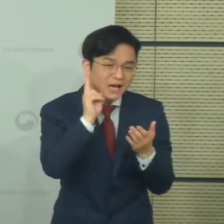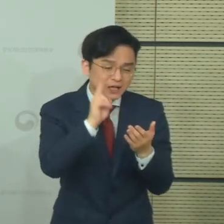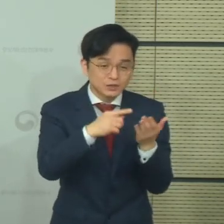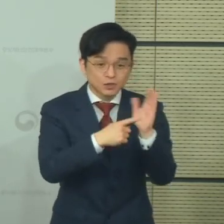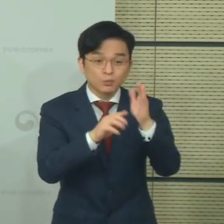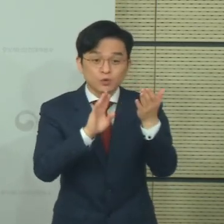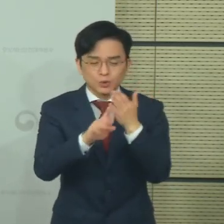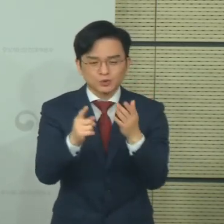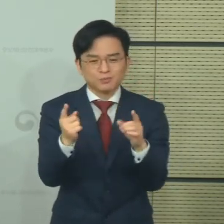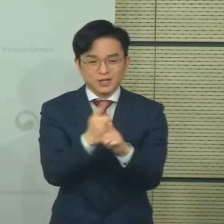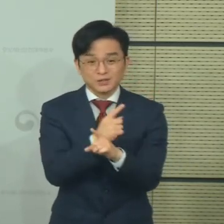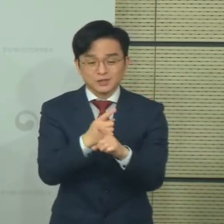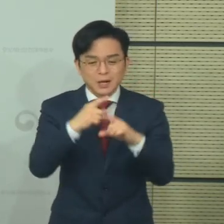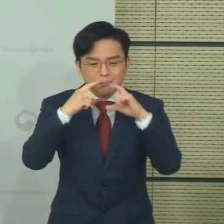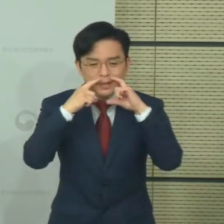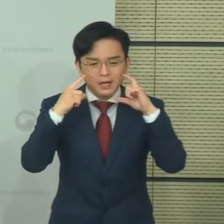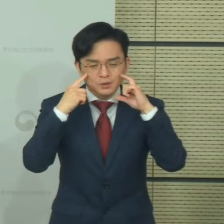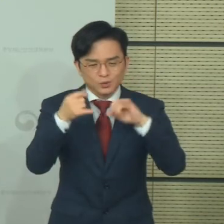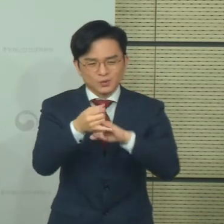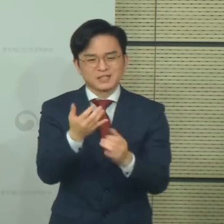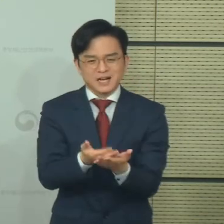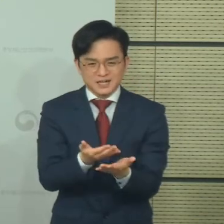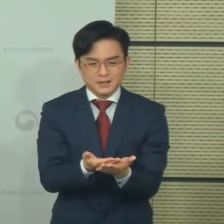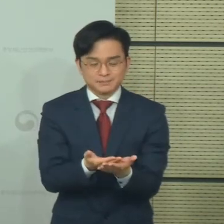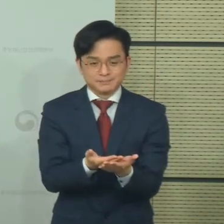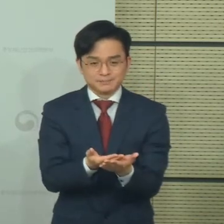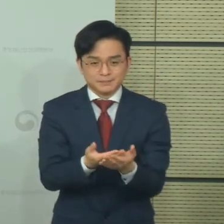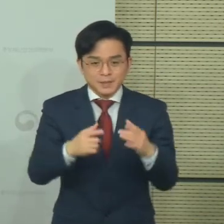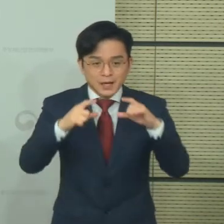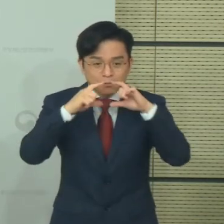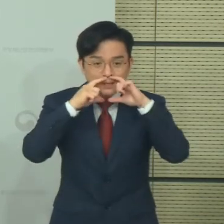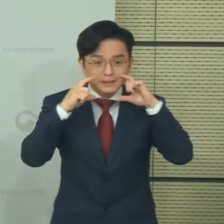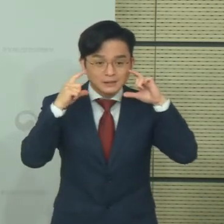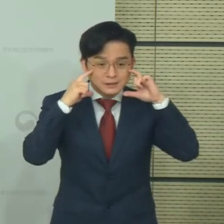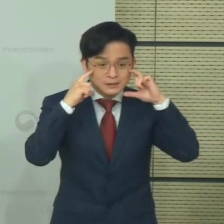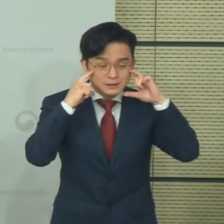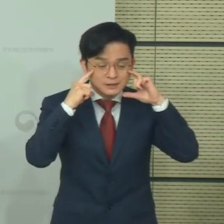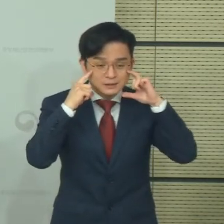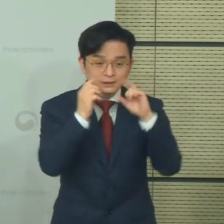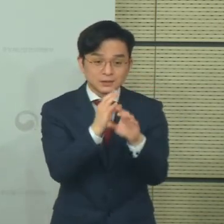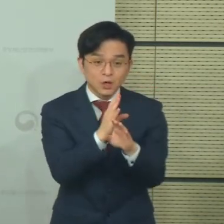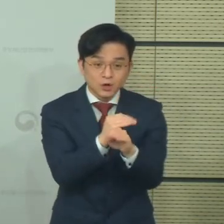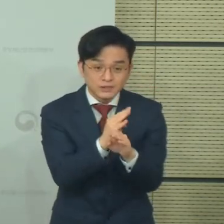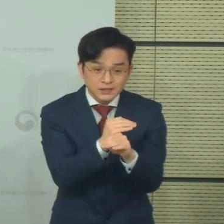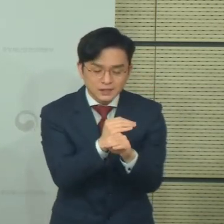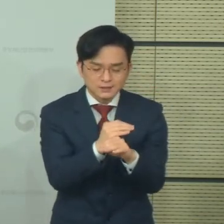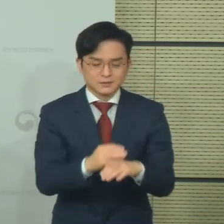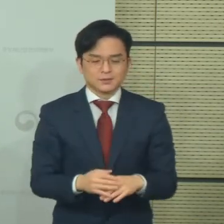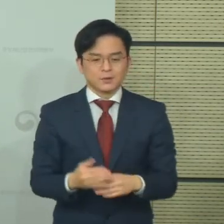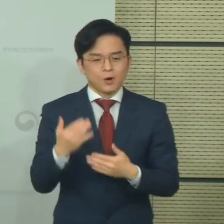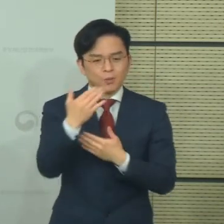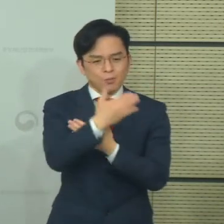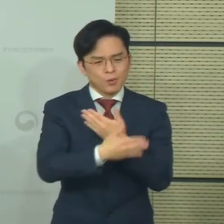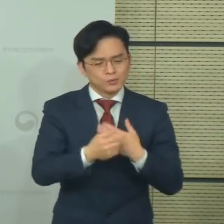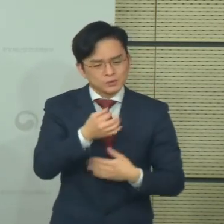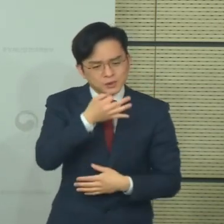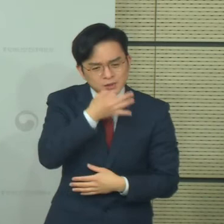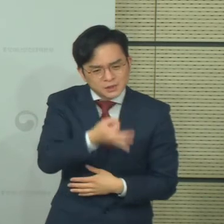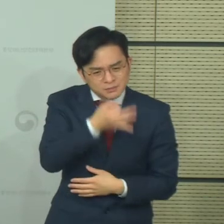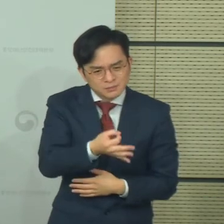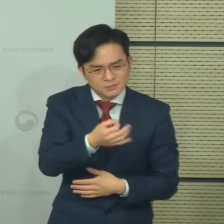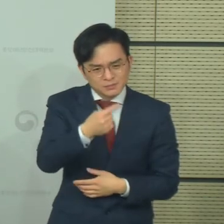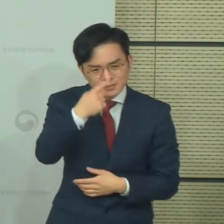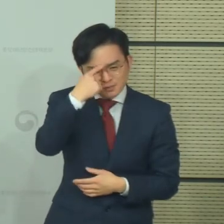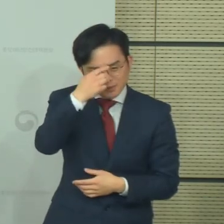중수본과 방대본은 둘 다 마스크는 현재 증상이 있어서 증상이 있는 분들이나 혹은